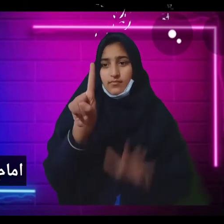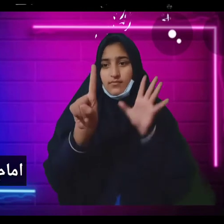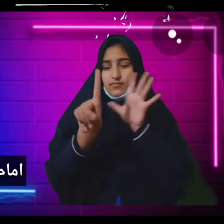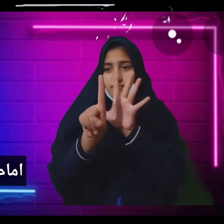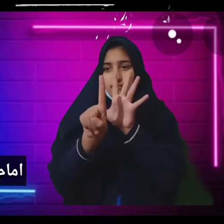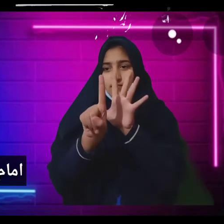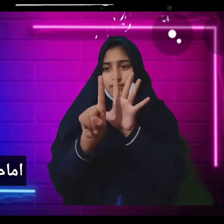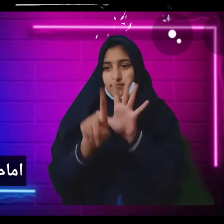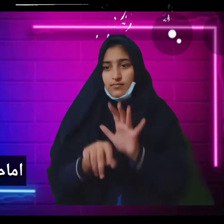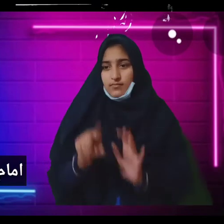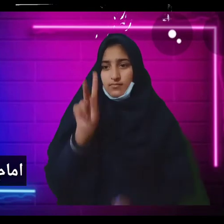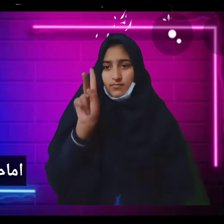इमाम के